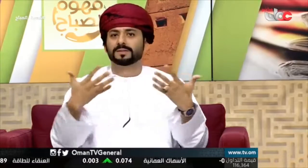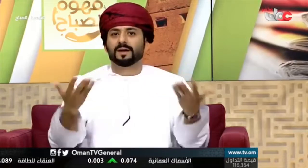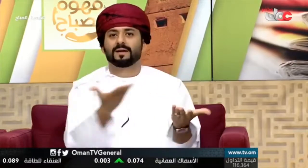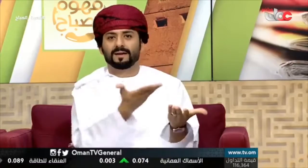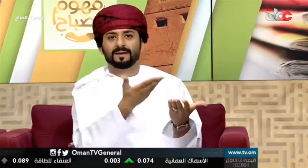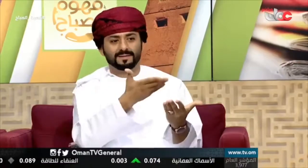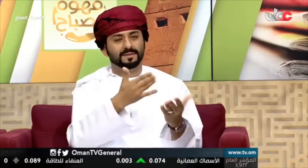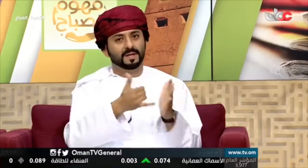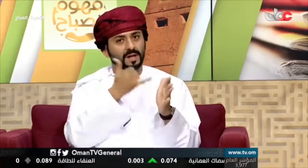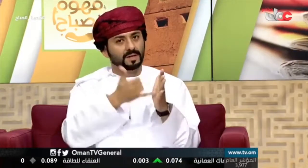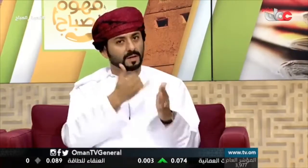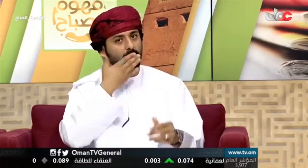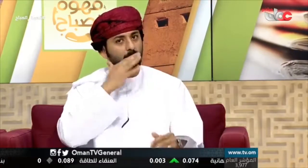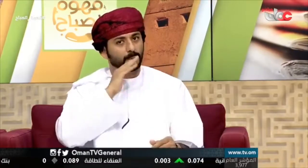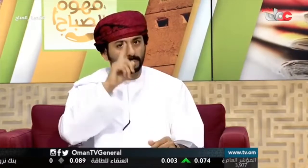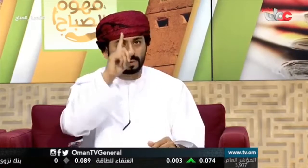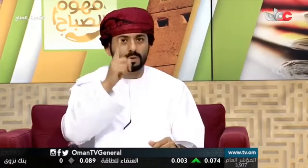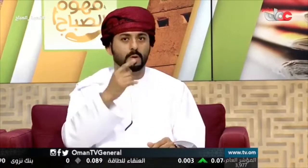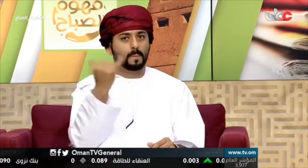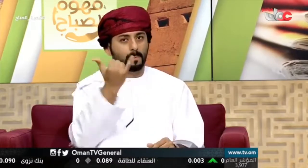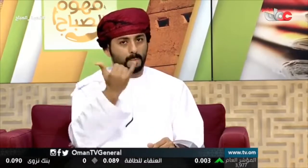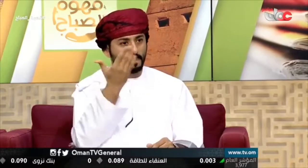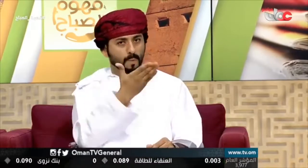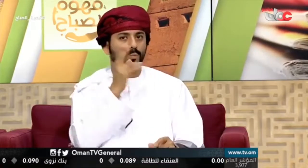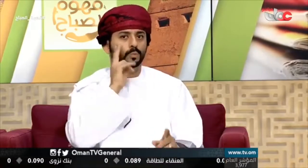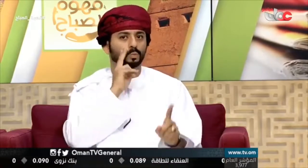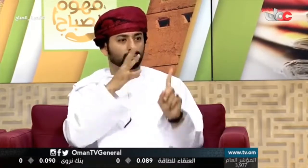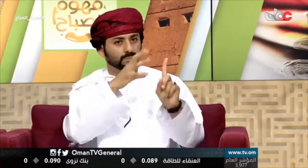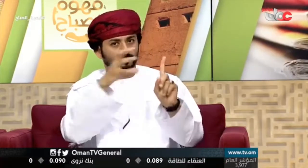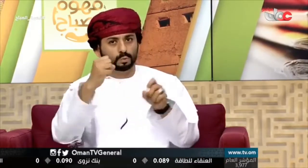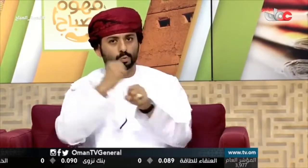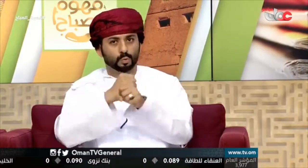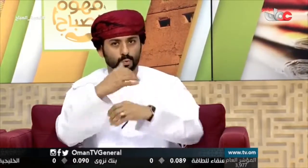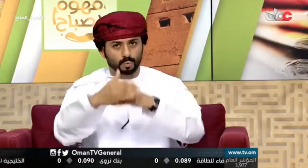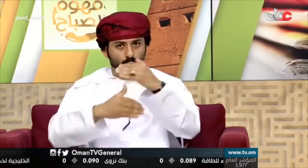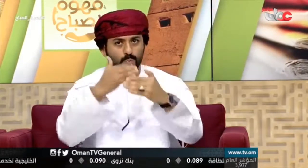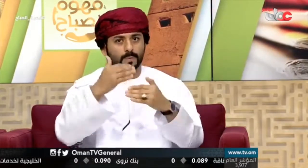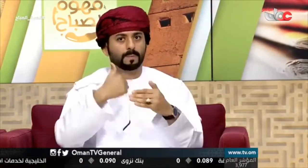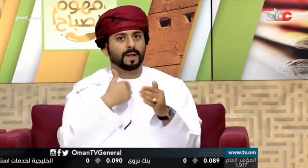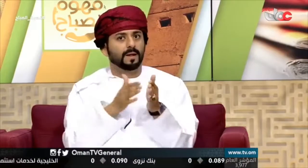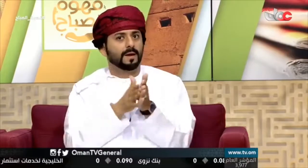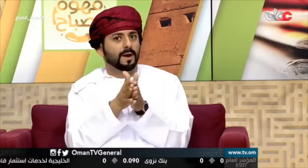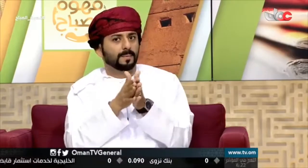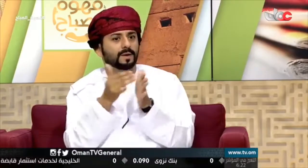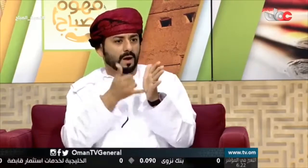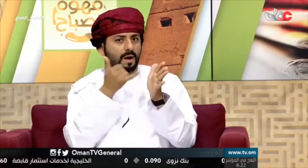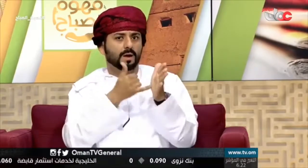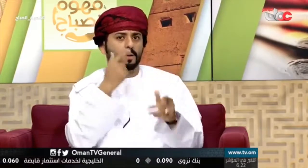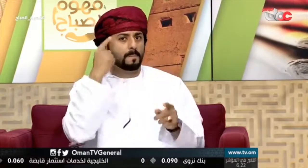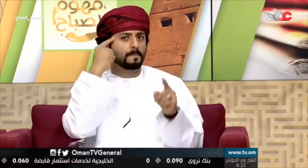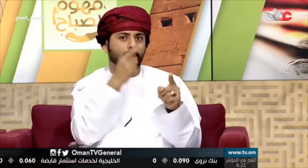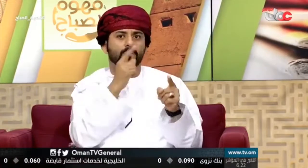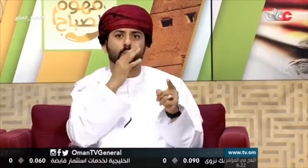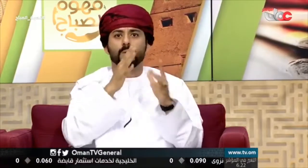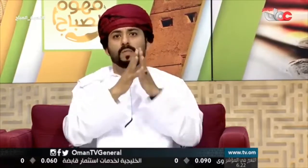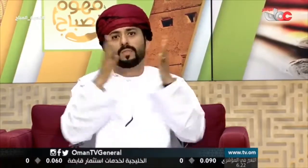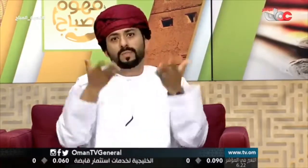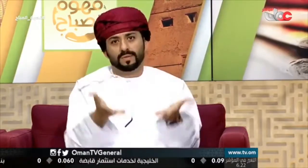عرف، كيف يتعامل مع العسل، كيف التحديات اللي واجهها، نحن نعرف تفاصيل من خلال وجودنا معه. وأنا متحمس حقيقة